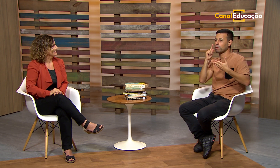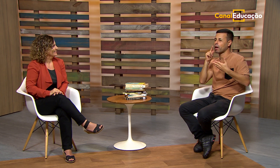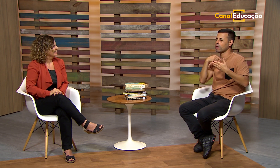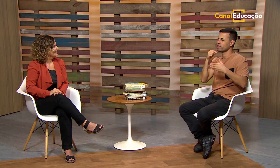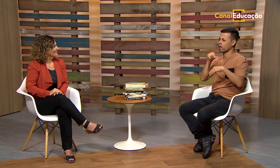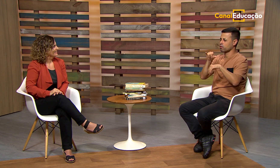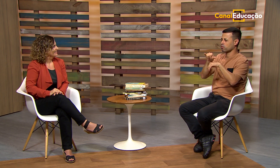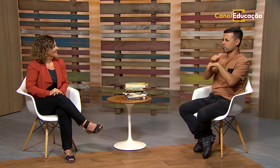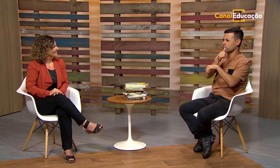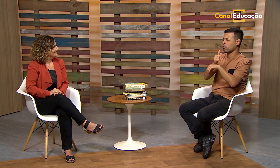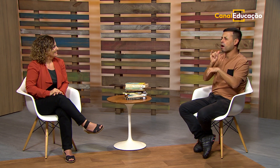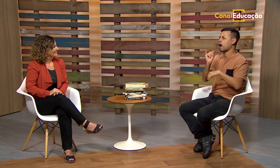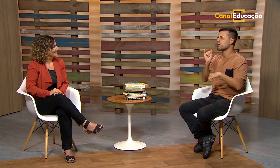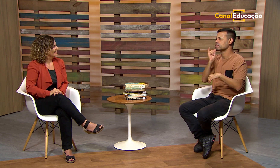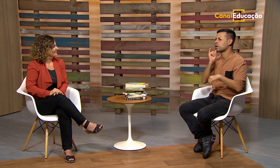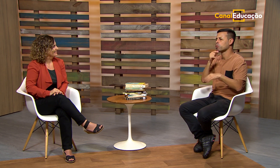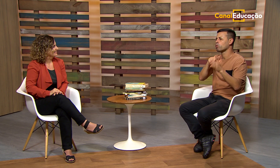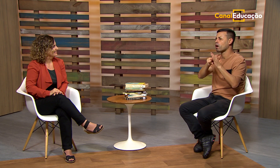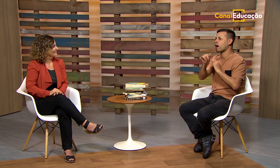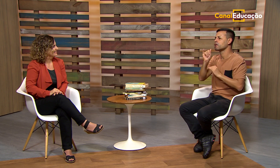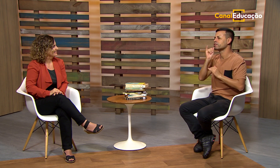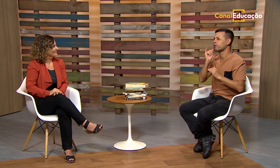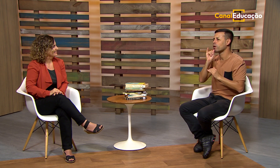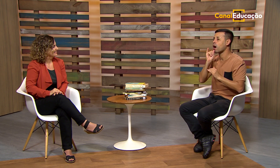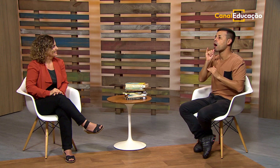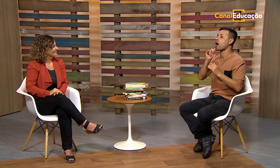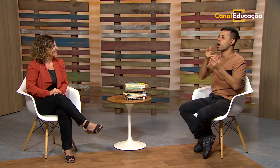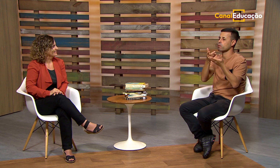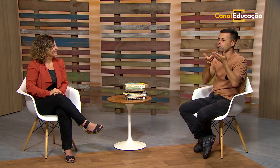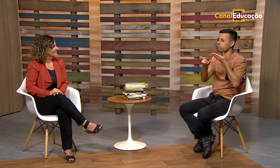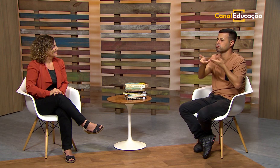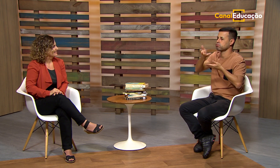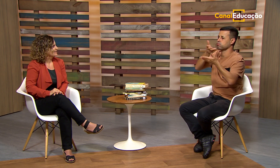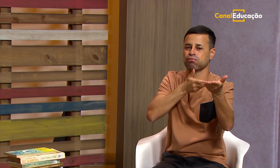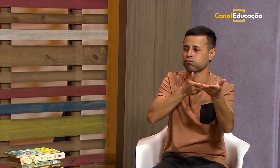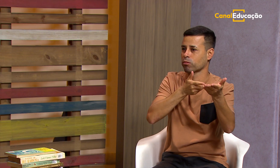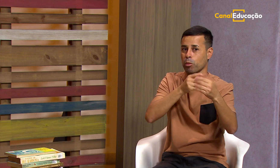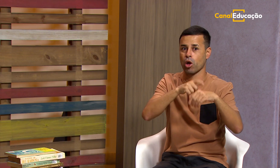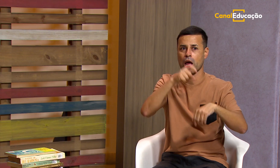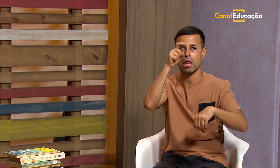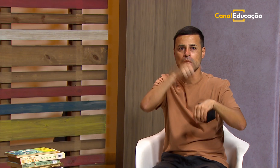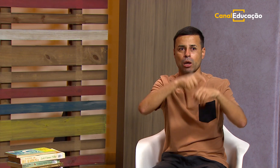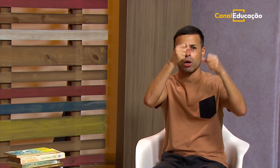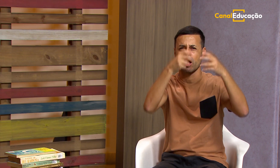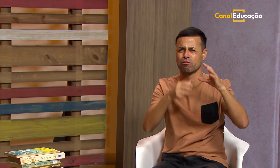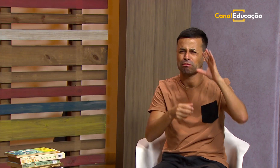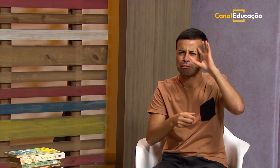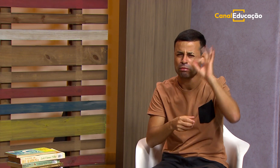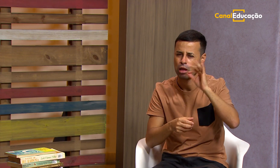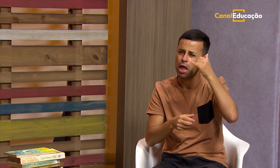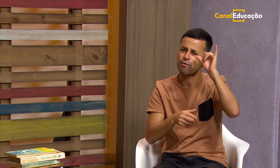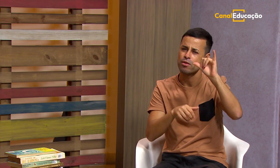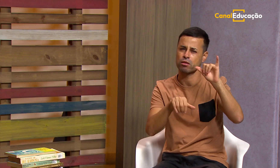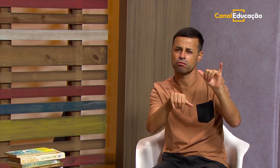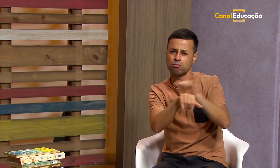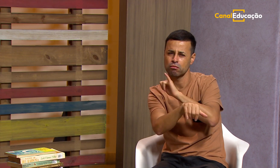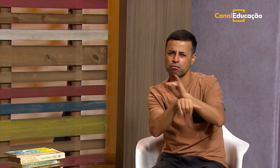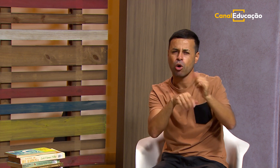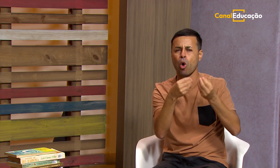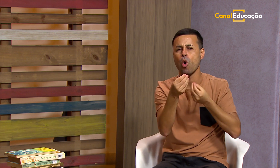vivo e gerar um desconforto ou insegurança por parte do convidado. Desse modo, eu criava estratégias, pedindo para o entrevistado